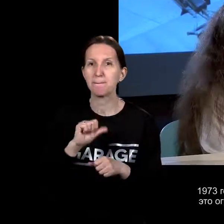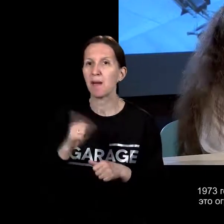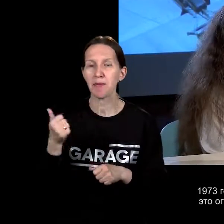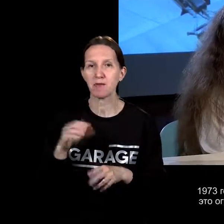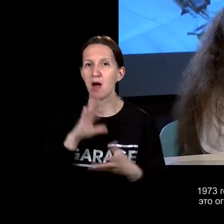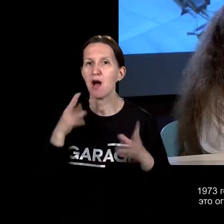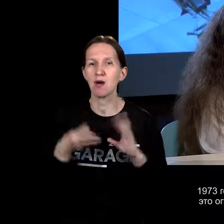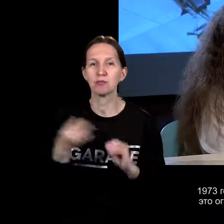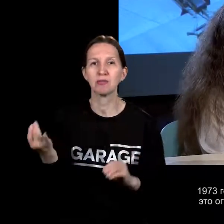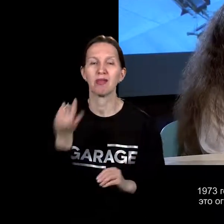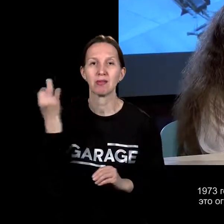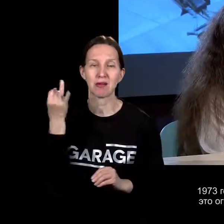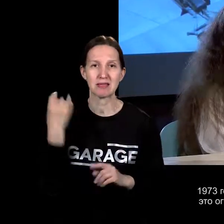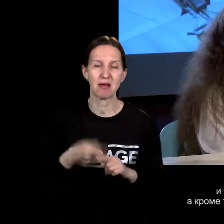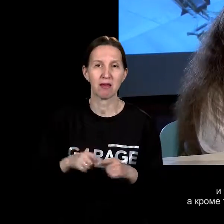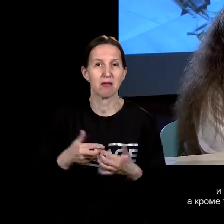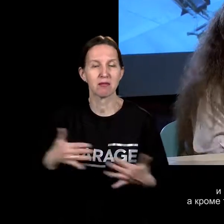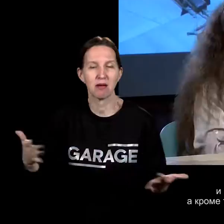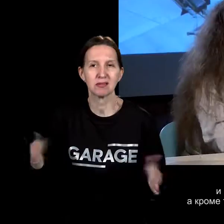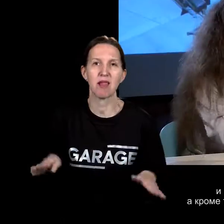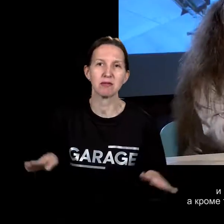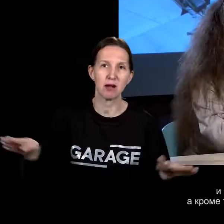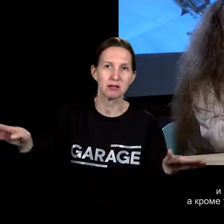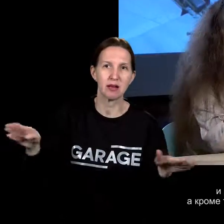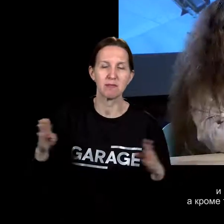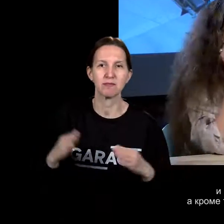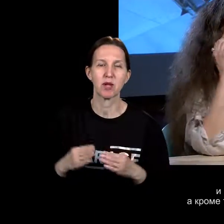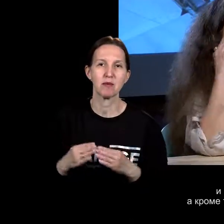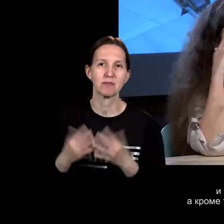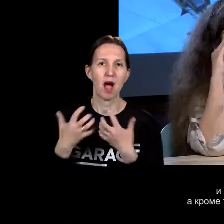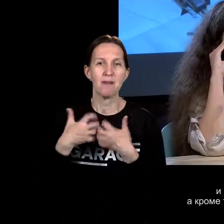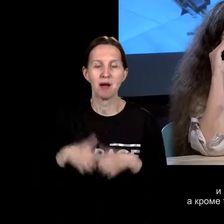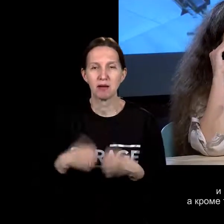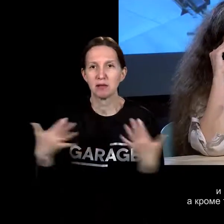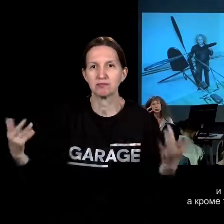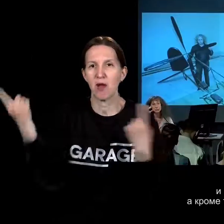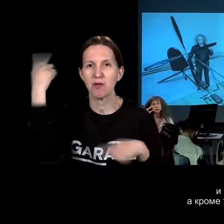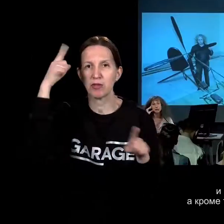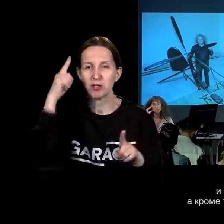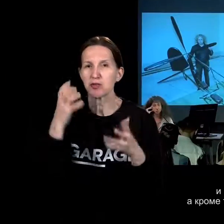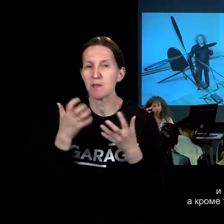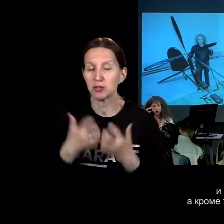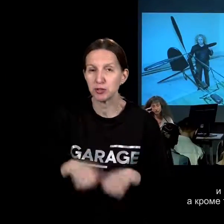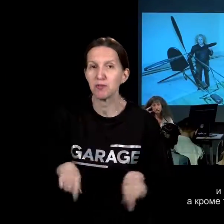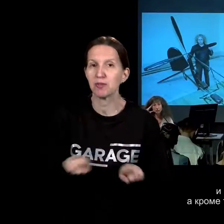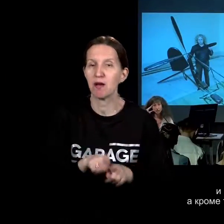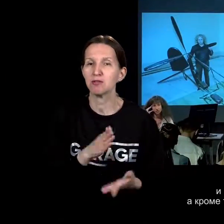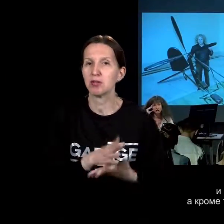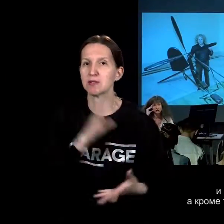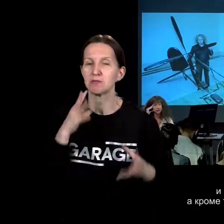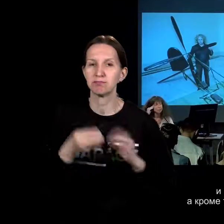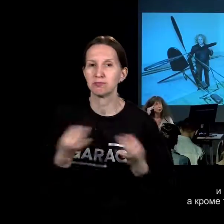всяким летательным аппаратам, ко всяким фантастическим машинам. Но помимо этого, собственно, не только интерес к изобретениям, не только интерес